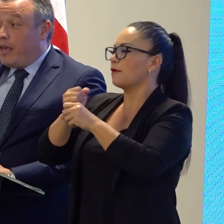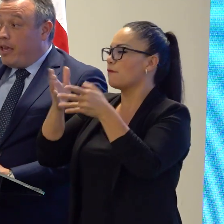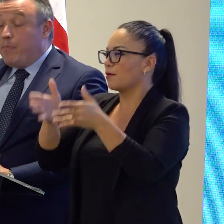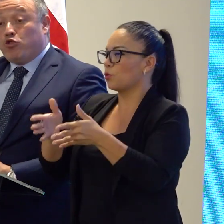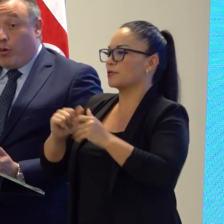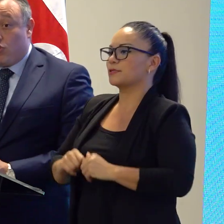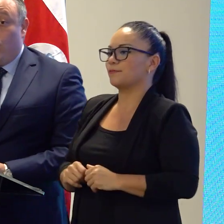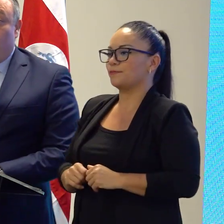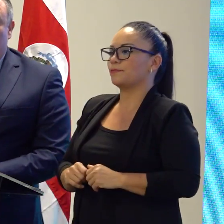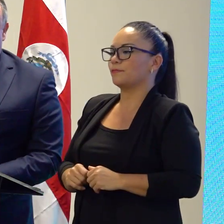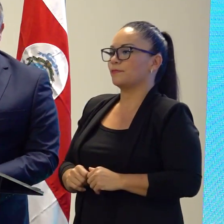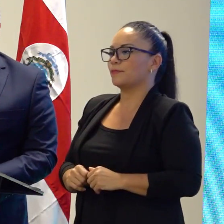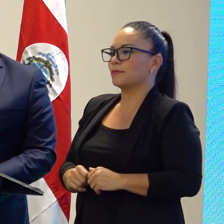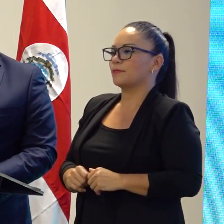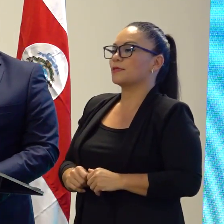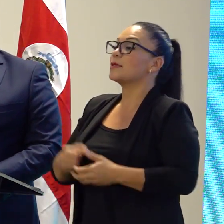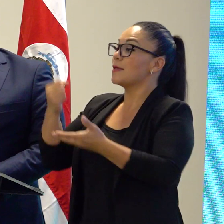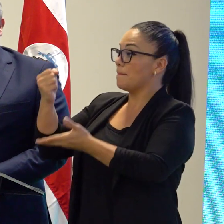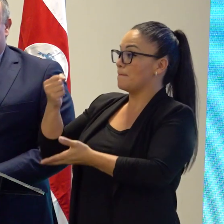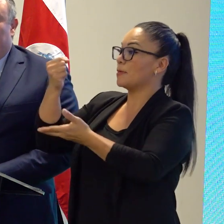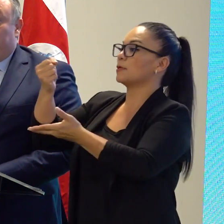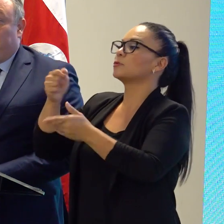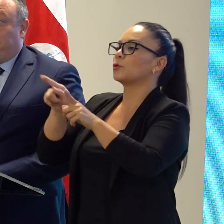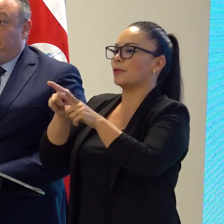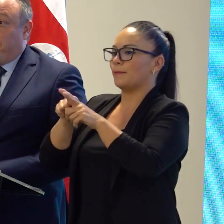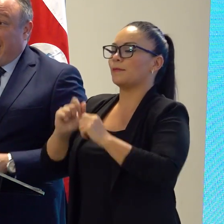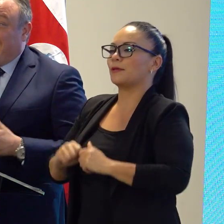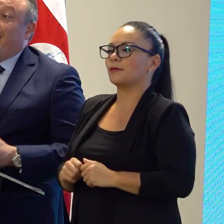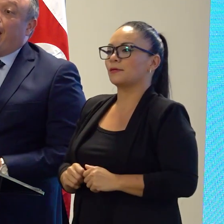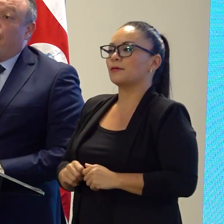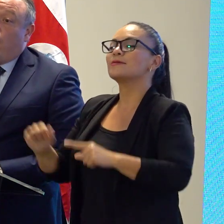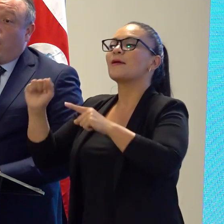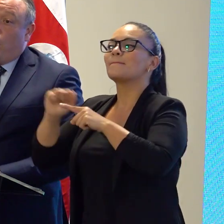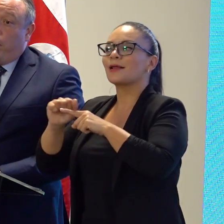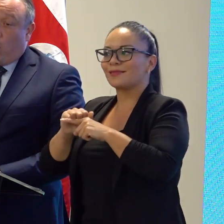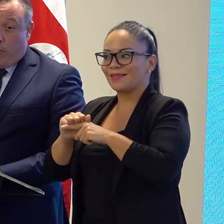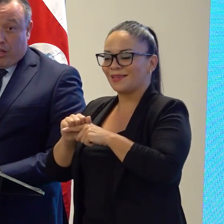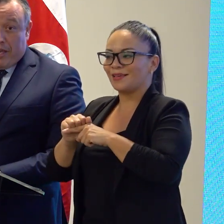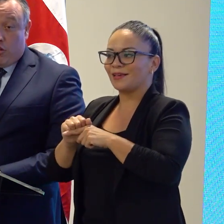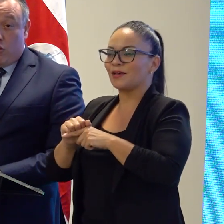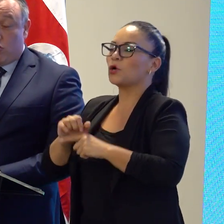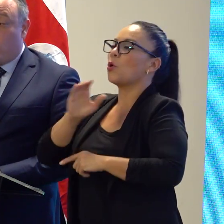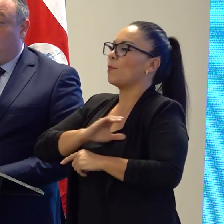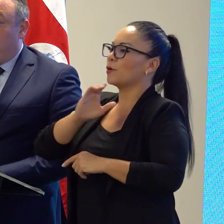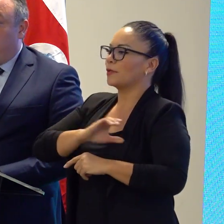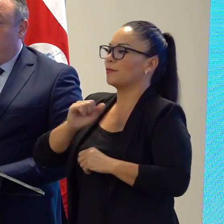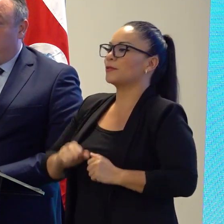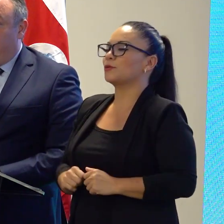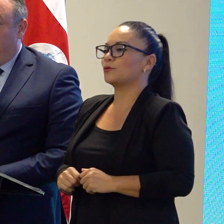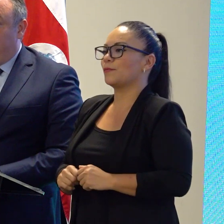y por supuesto la inversión que practique comportamientos